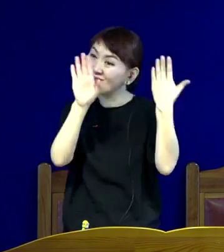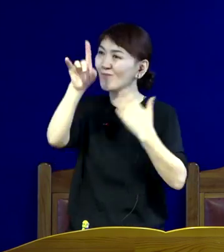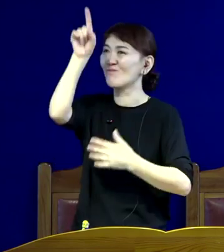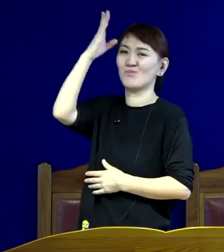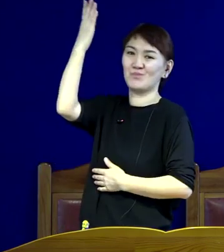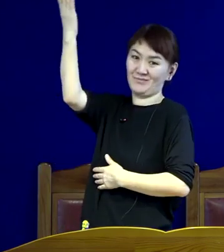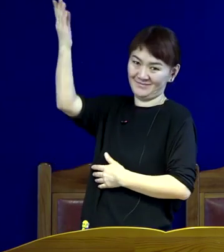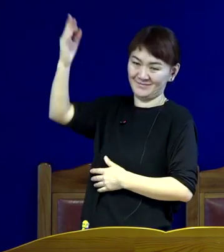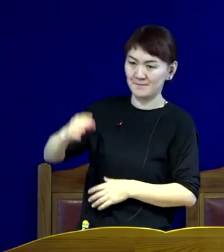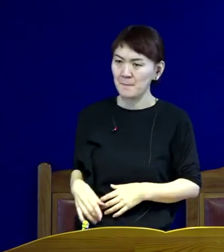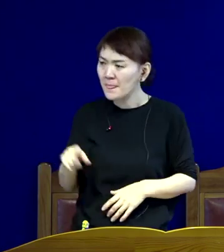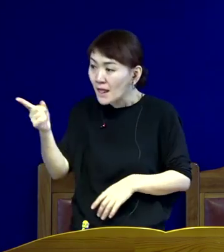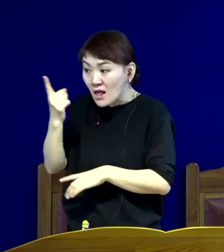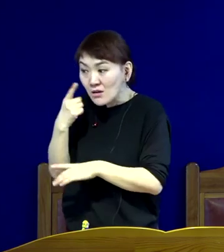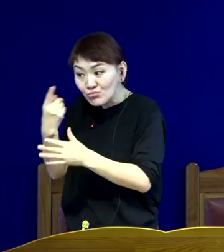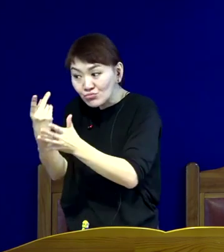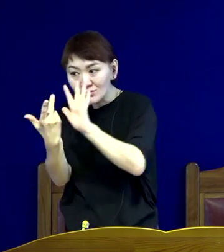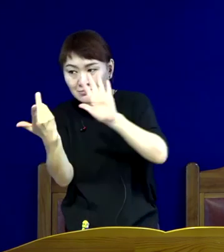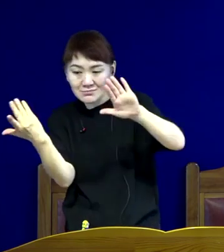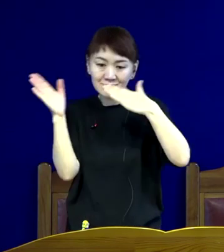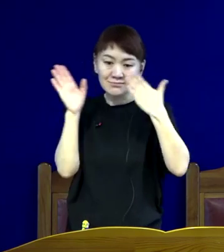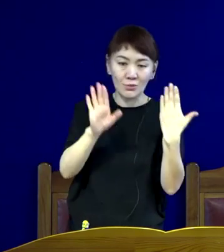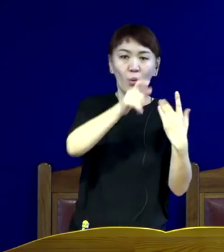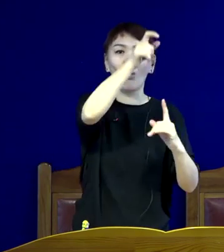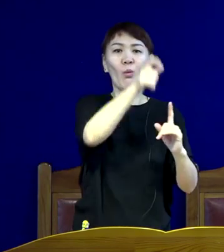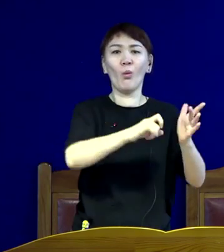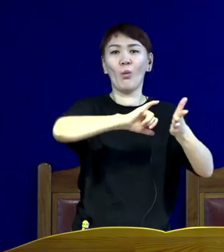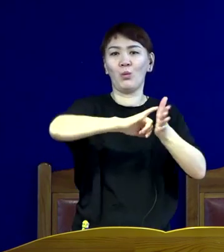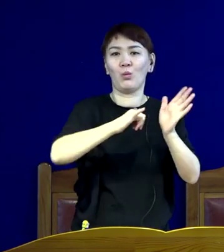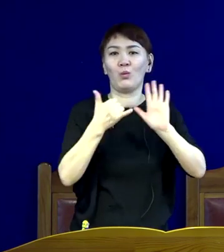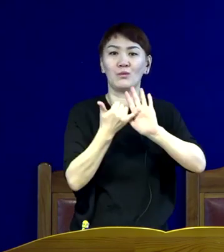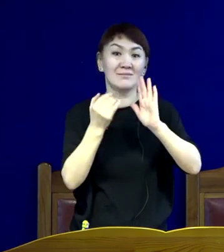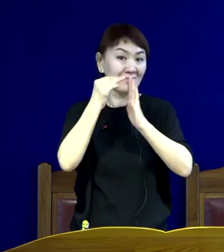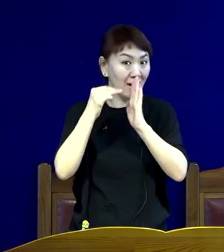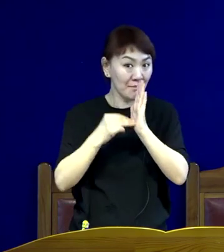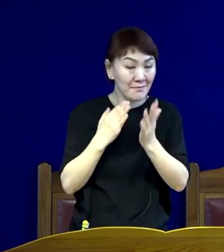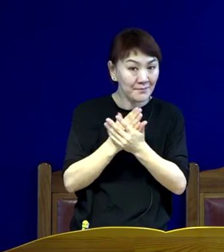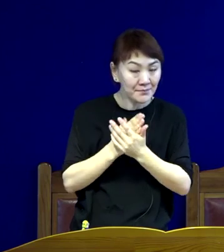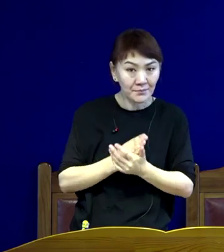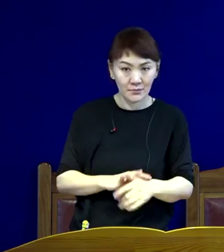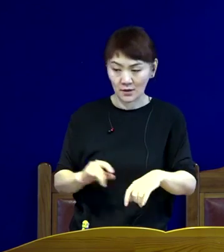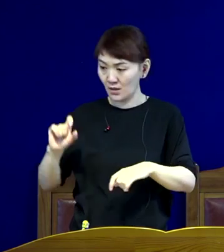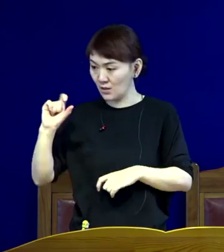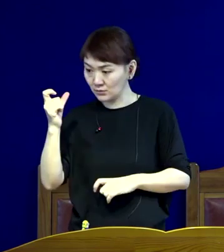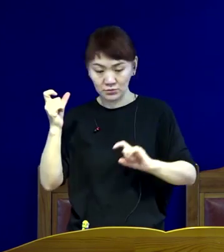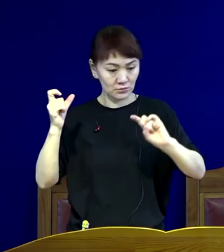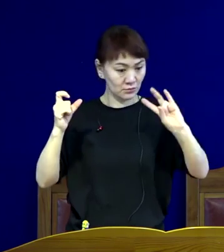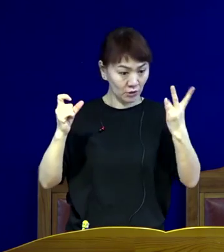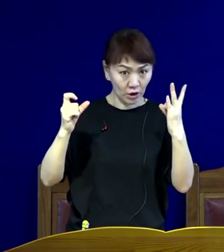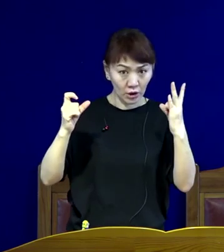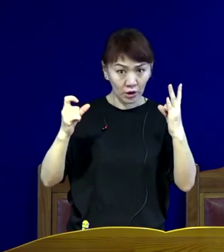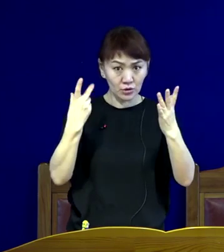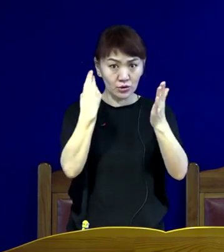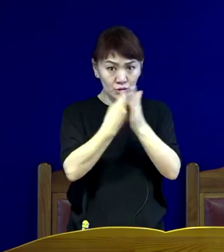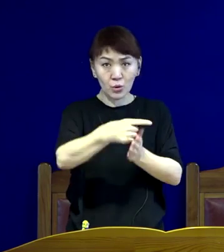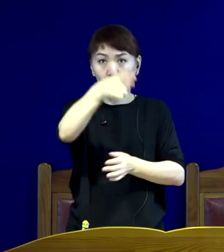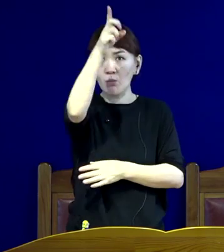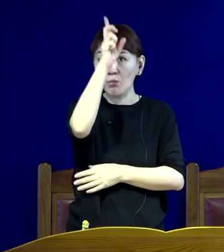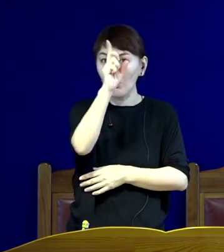дамжуулан хүнийг тайлбарлаж байна. Тэгэхээр эхнэр нөхөр гэдэг нь Бурхан ба хүний харилцааг илэрхийлж байгаа.